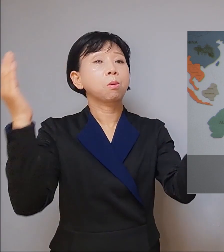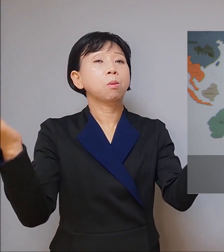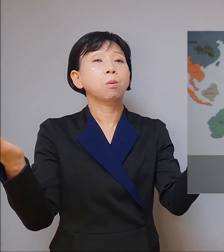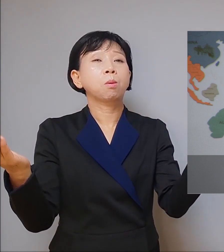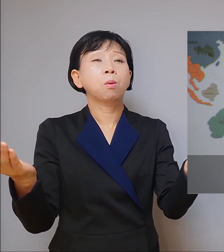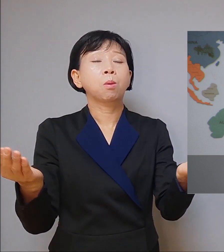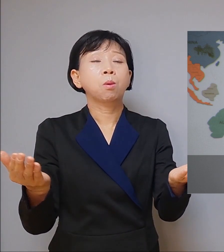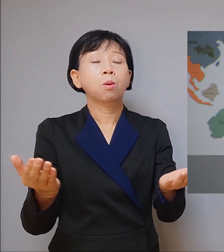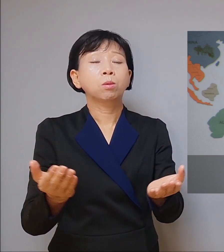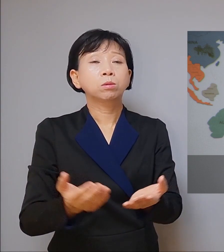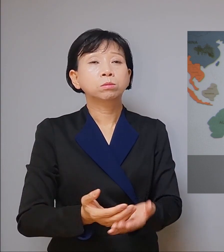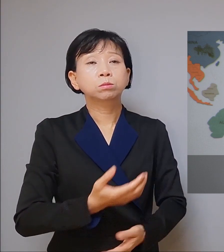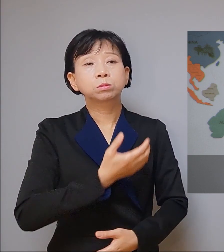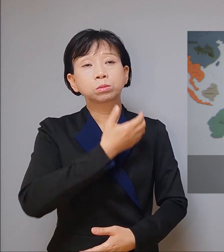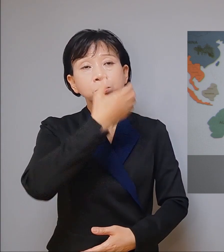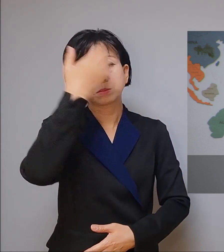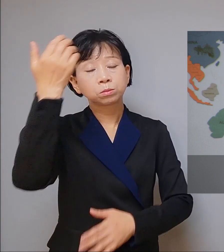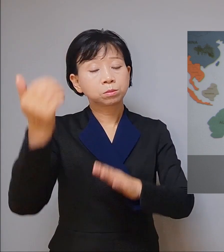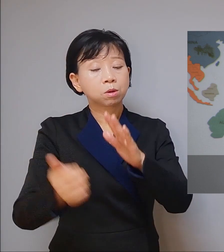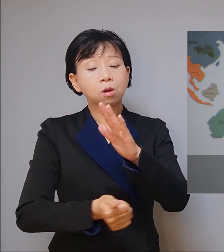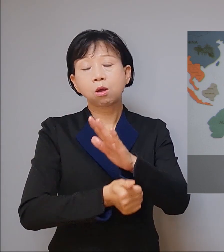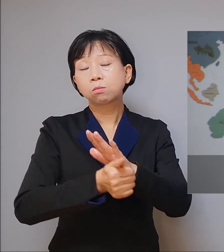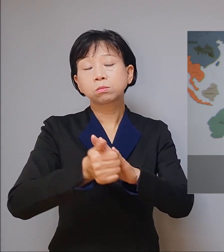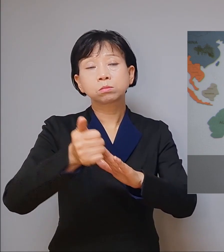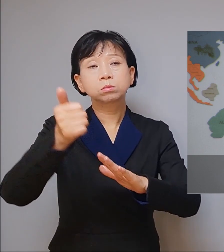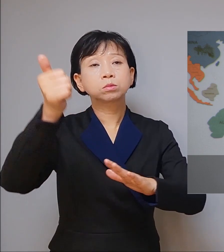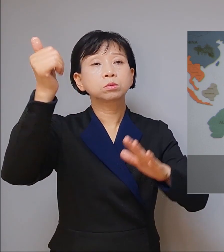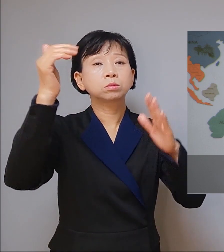평생의 모든 금